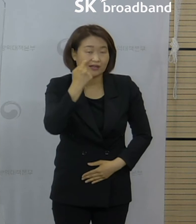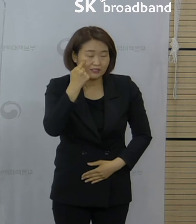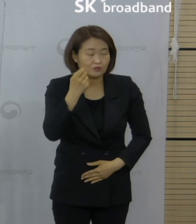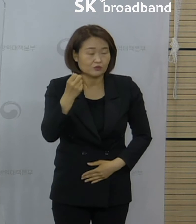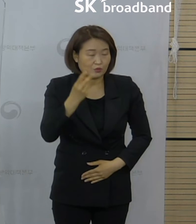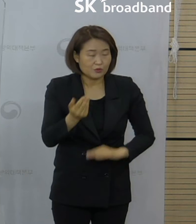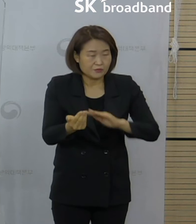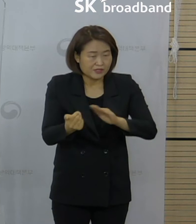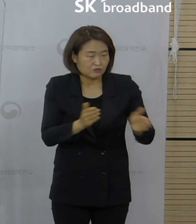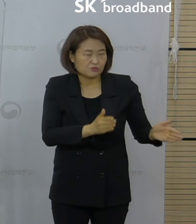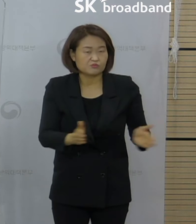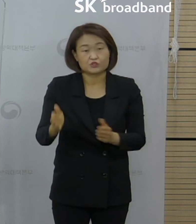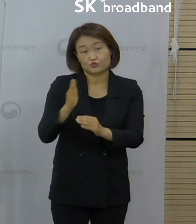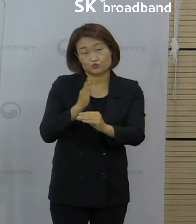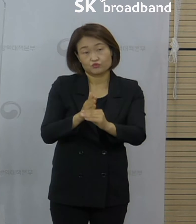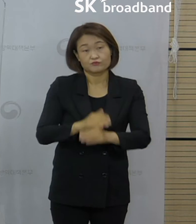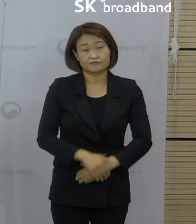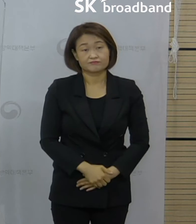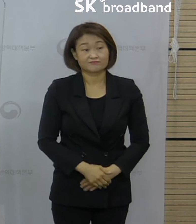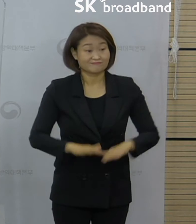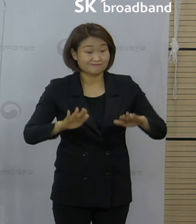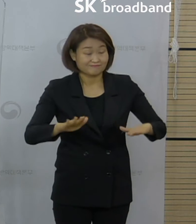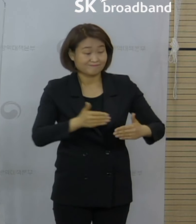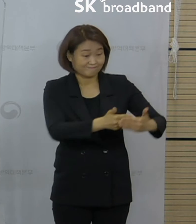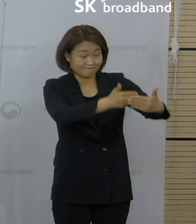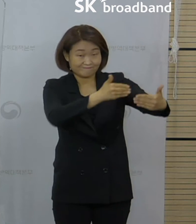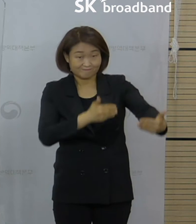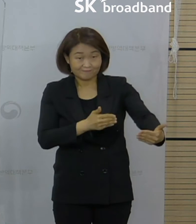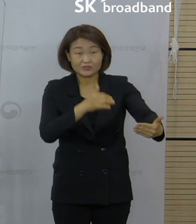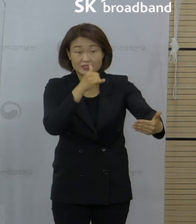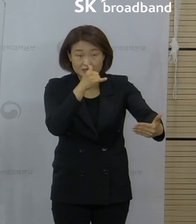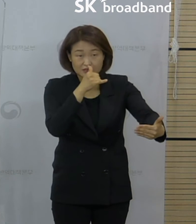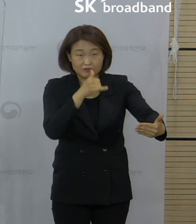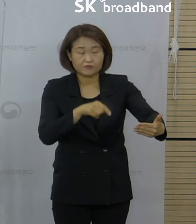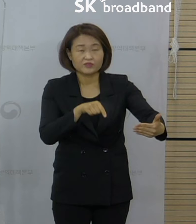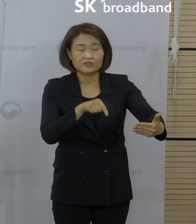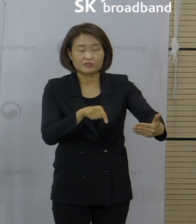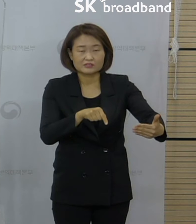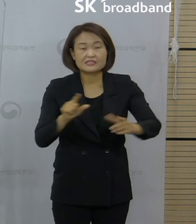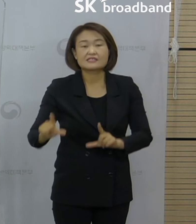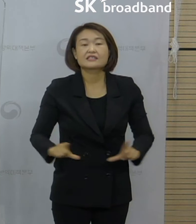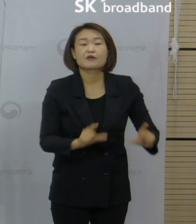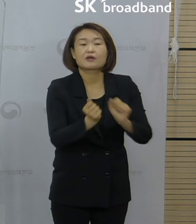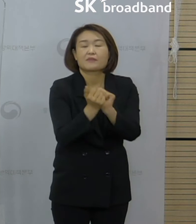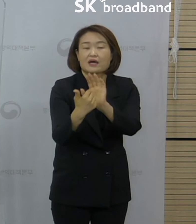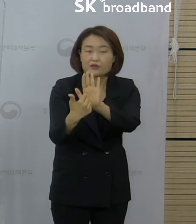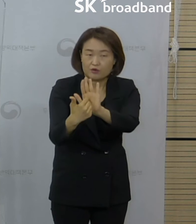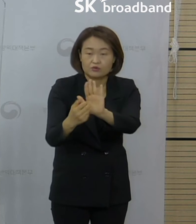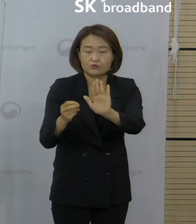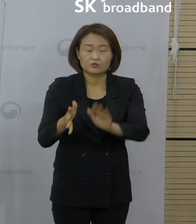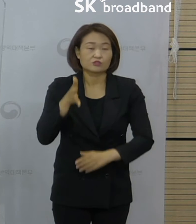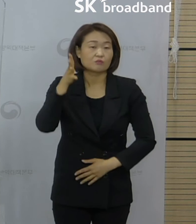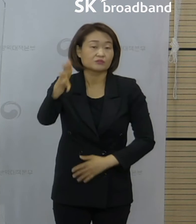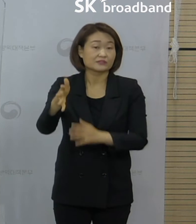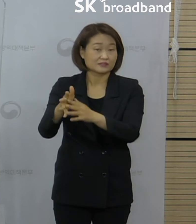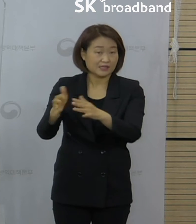있습니다. 거리두기와 관련해서는 좀더 생활방역위원회라든지 전문가들과의 논의